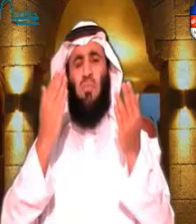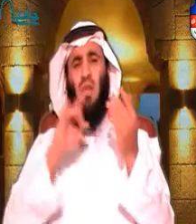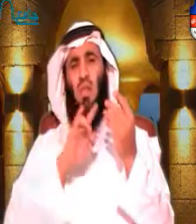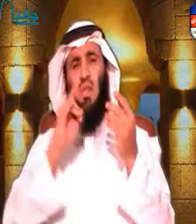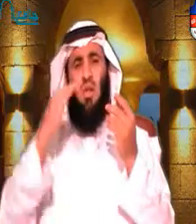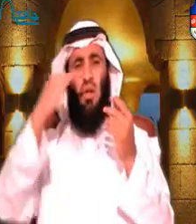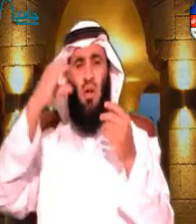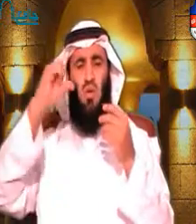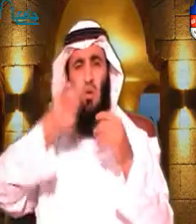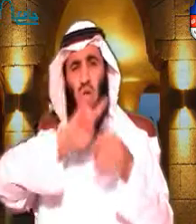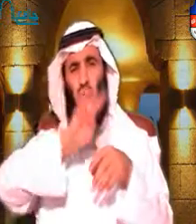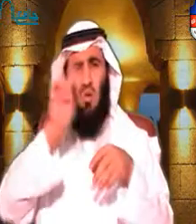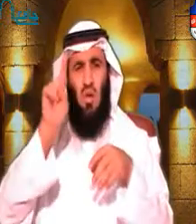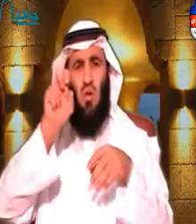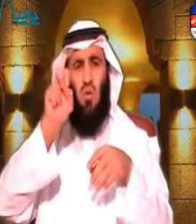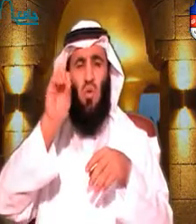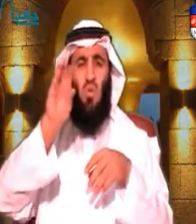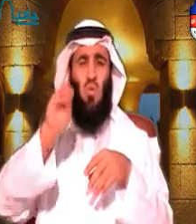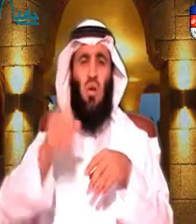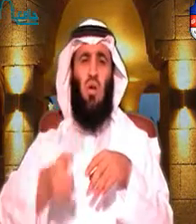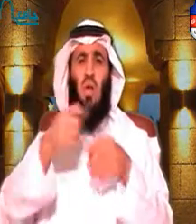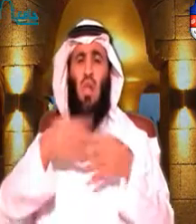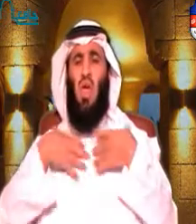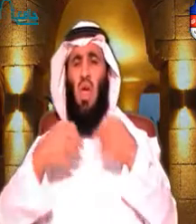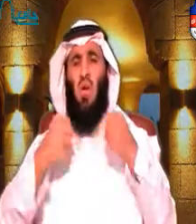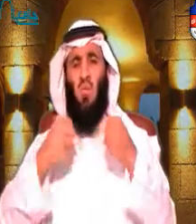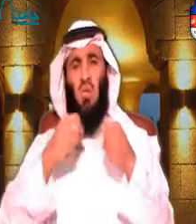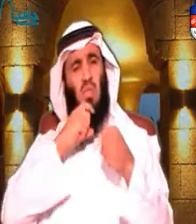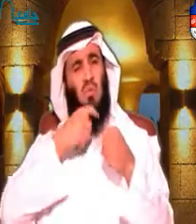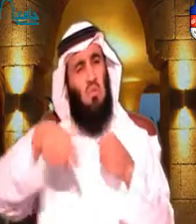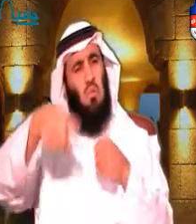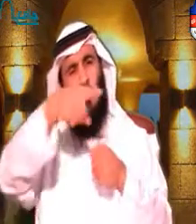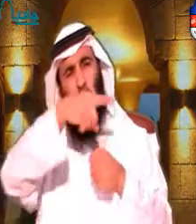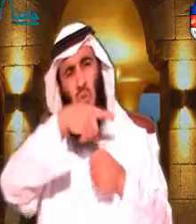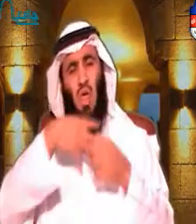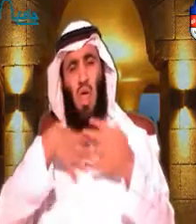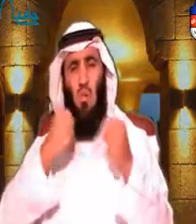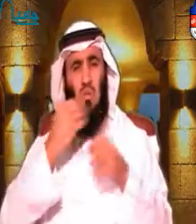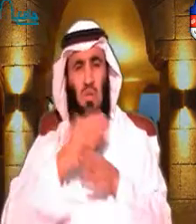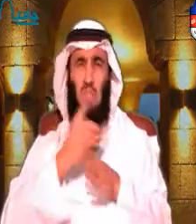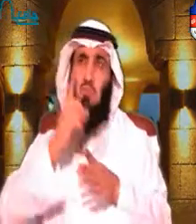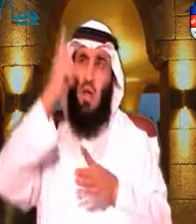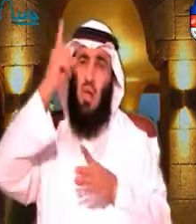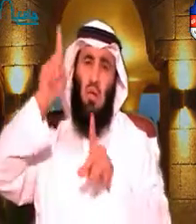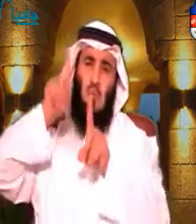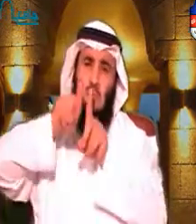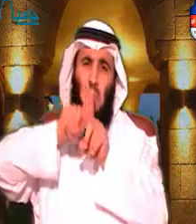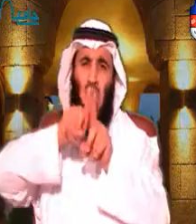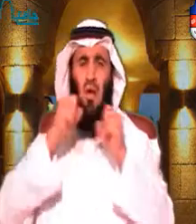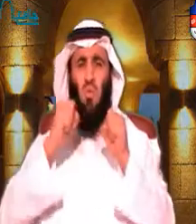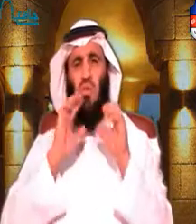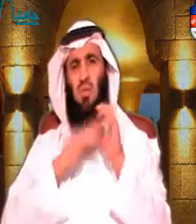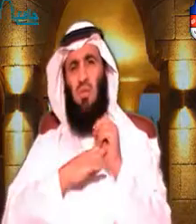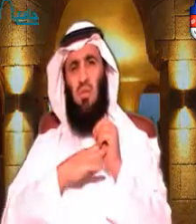قوة لنا إلا بك، لا حول ولا قوة لنا إلا بك، لا حول ولا